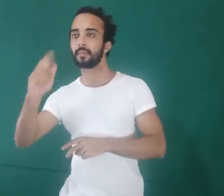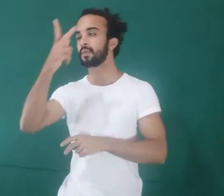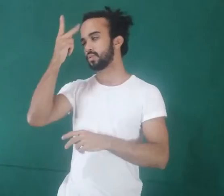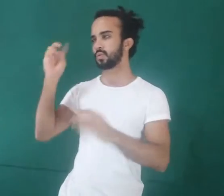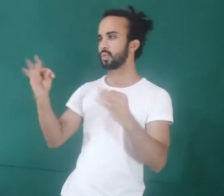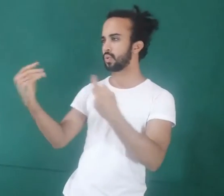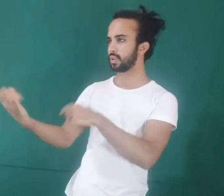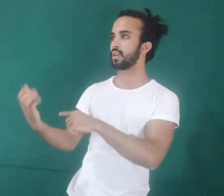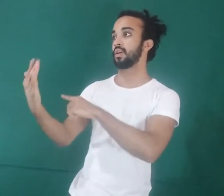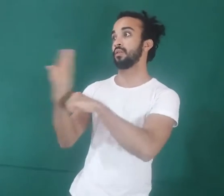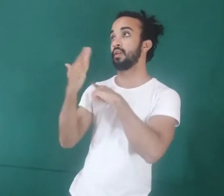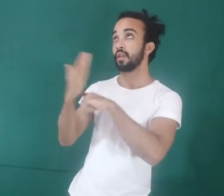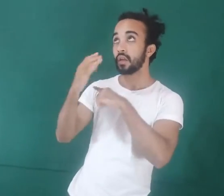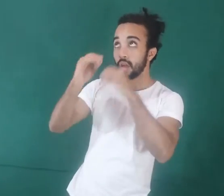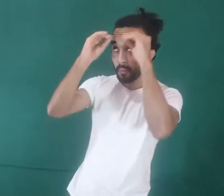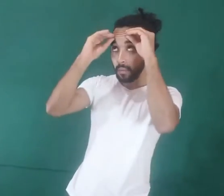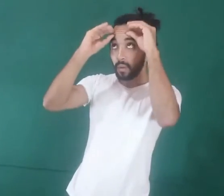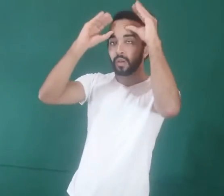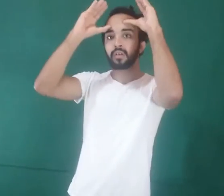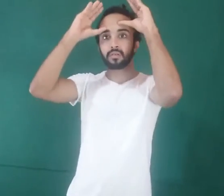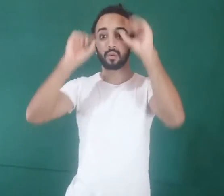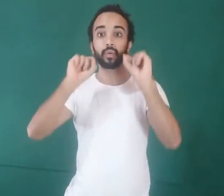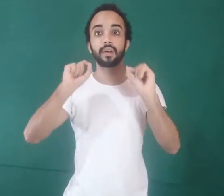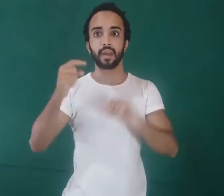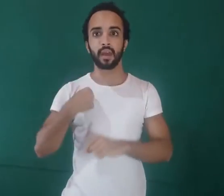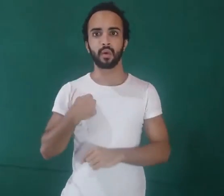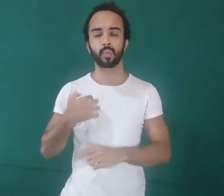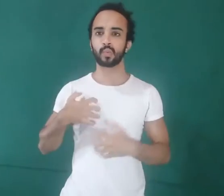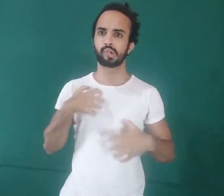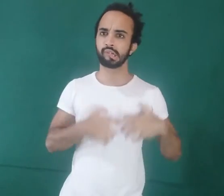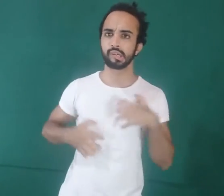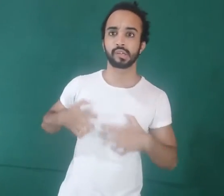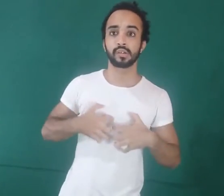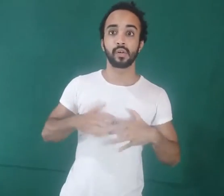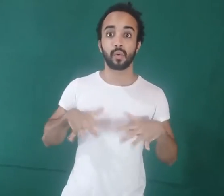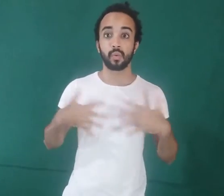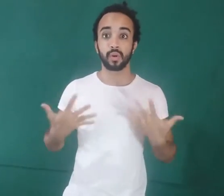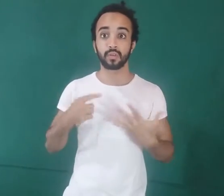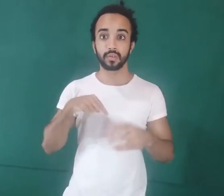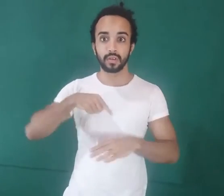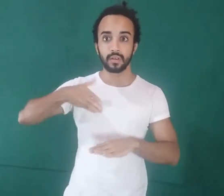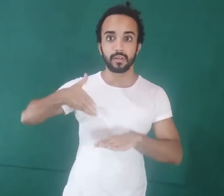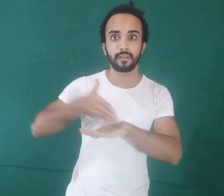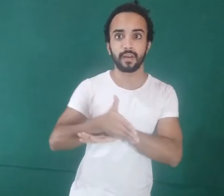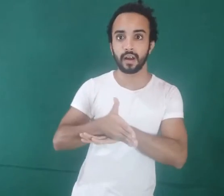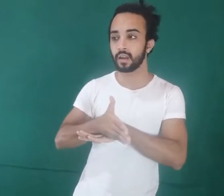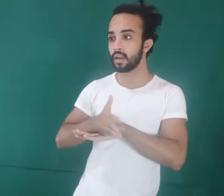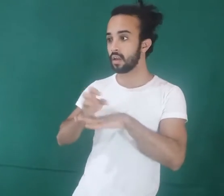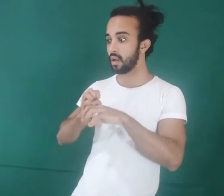meus miolos. Então, tipo assim, eu fico irado como, às vezes, você entra numa galeria de arte, você sai da sua casa, pega